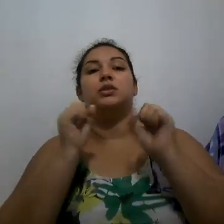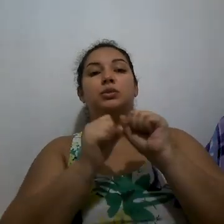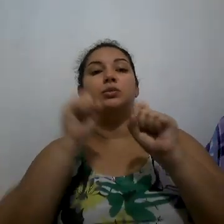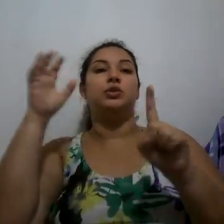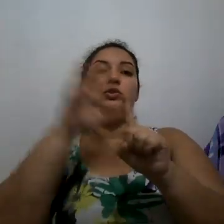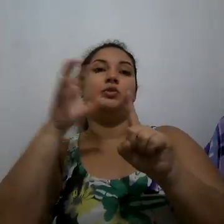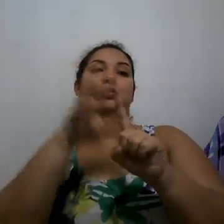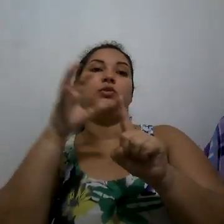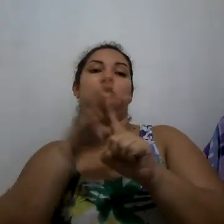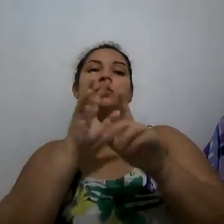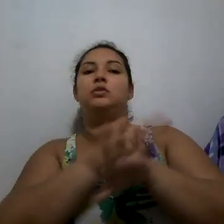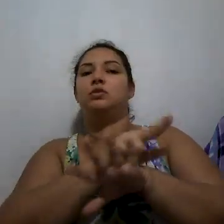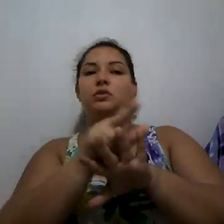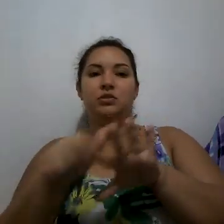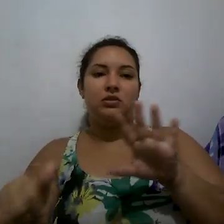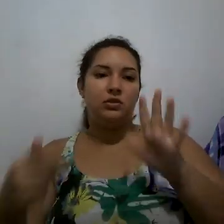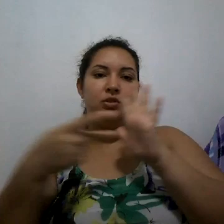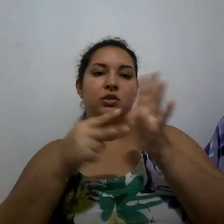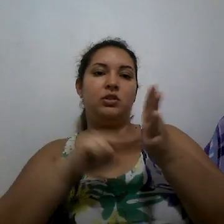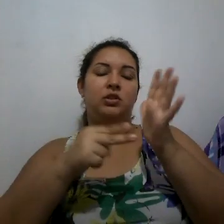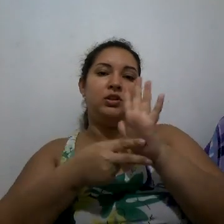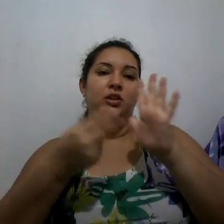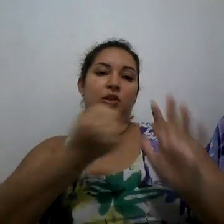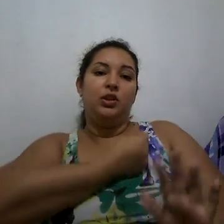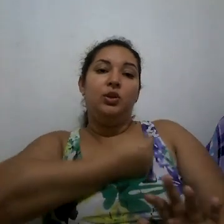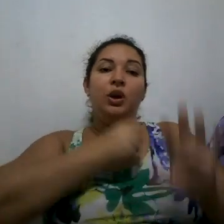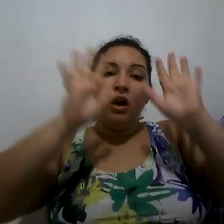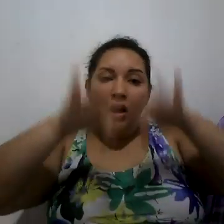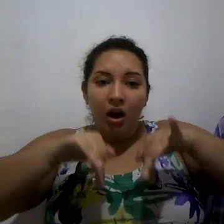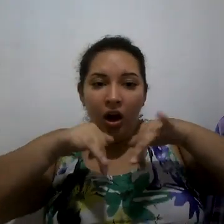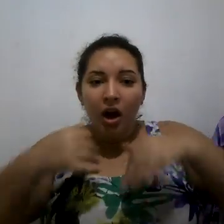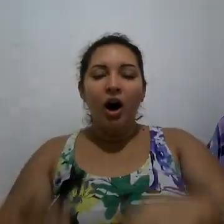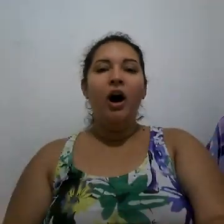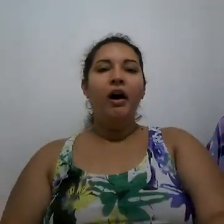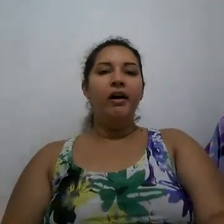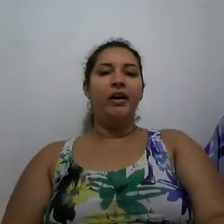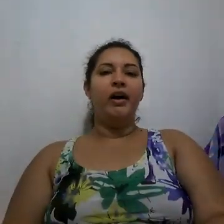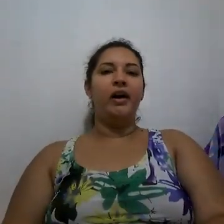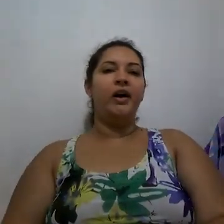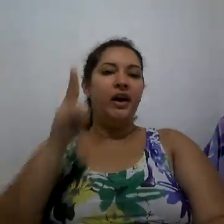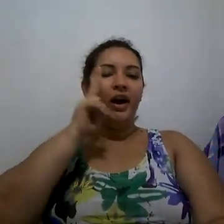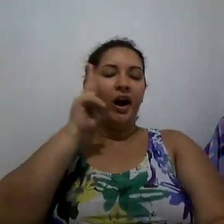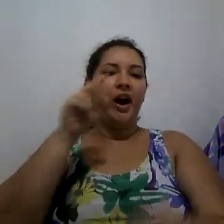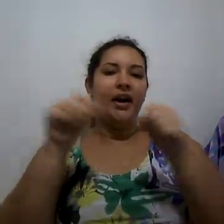forma significativa no seu resultado final. Lembre que você fez 7 análises e todas você foi arredondando. No